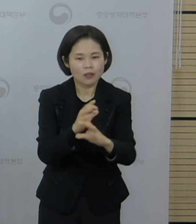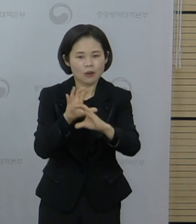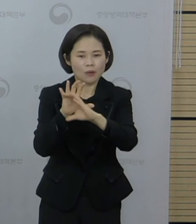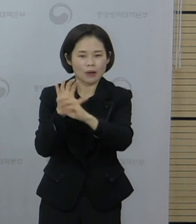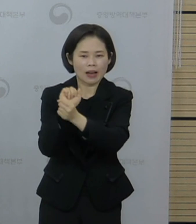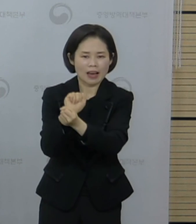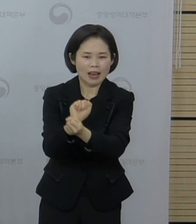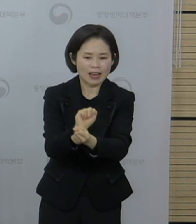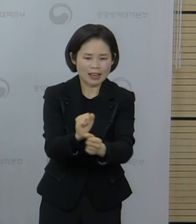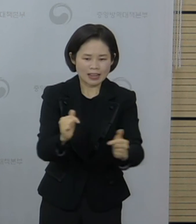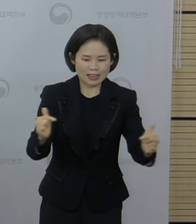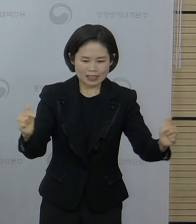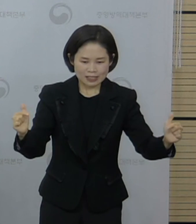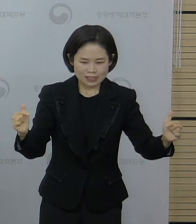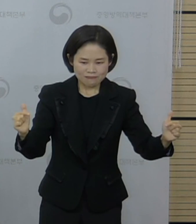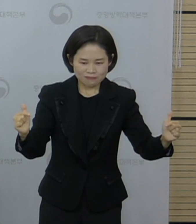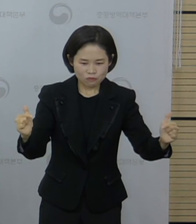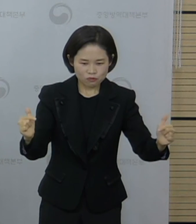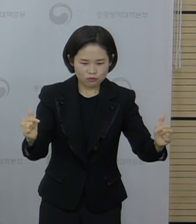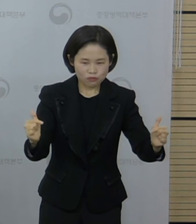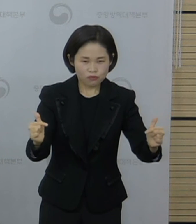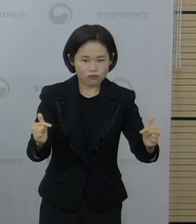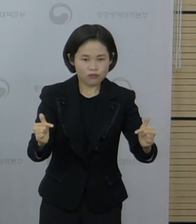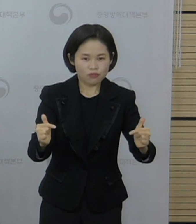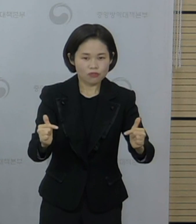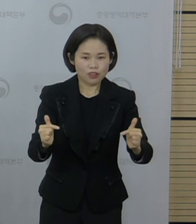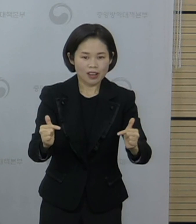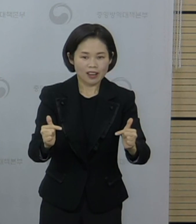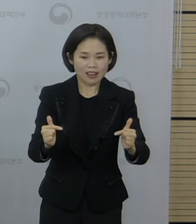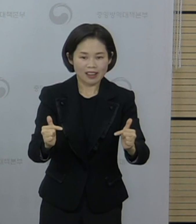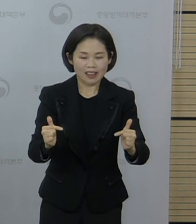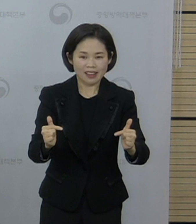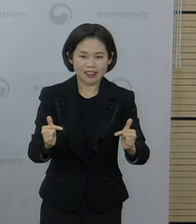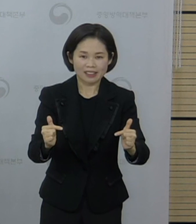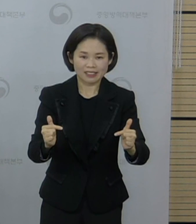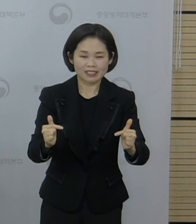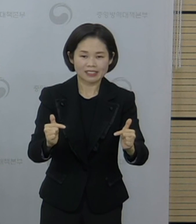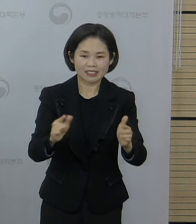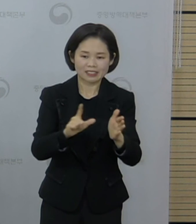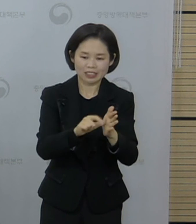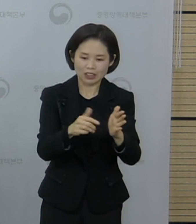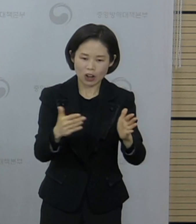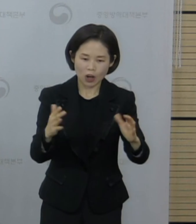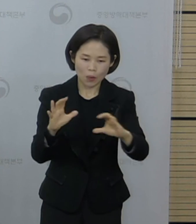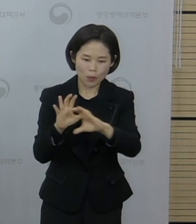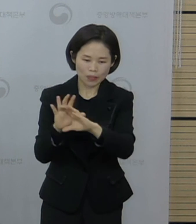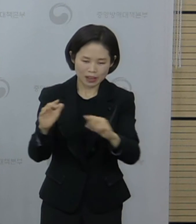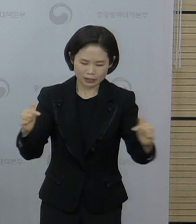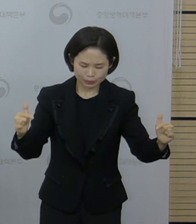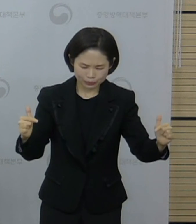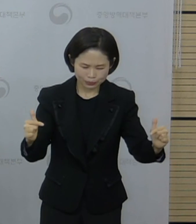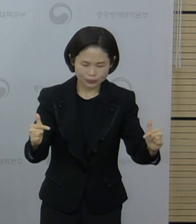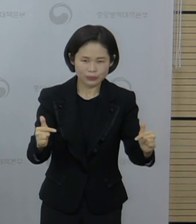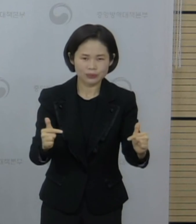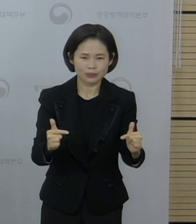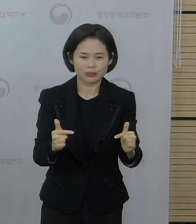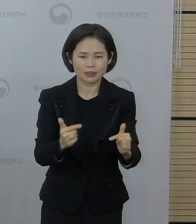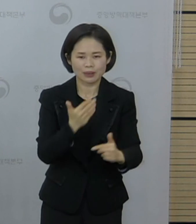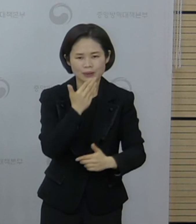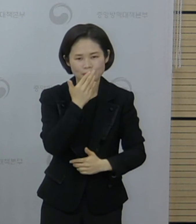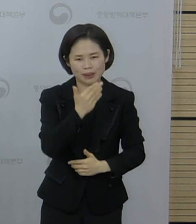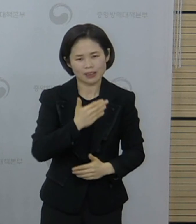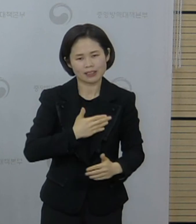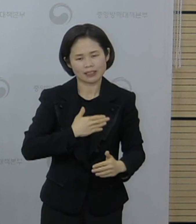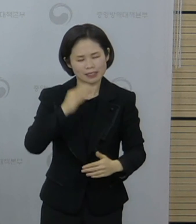선순환 고리가 만들어지면 앞으로 시간이 갈수록 크로나 상황은 호전될 이라고 믿고